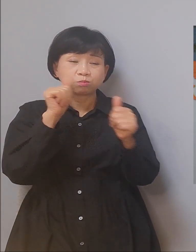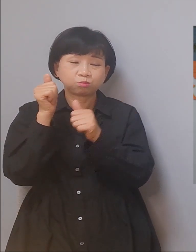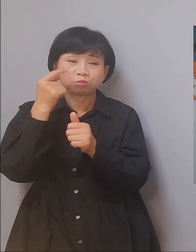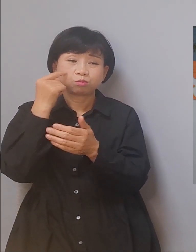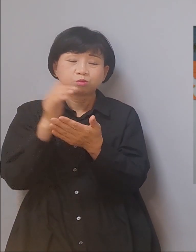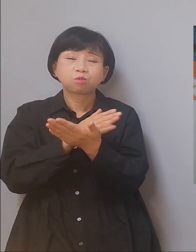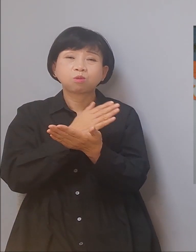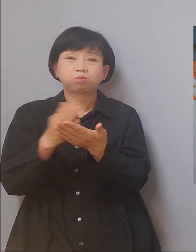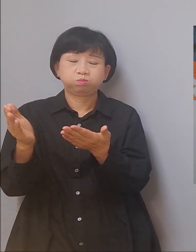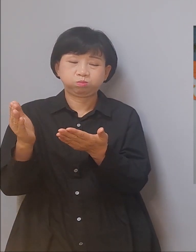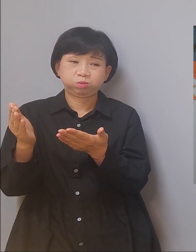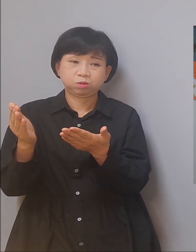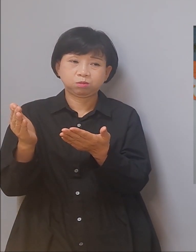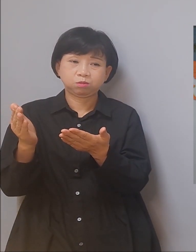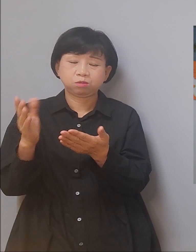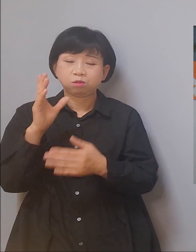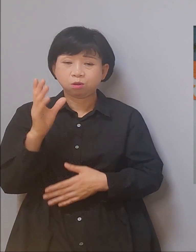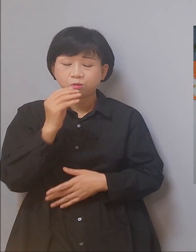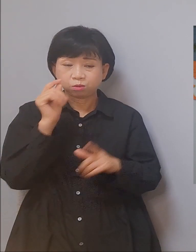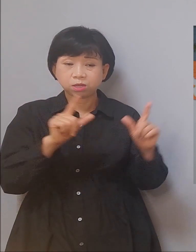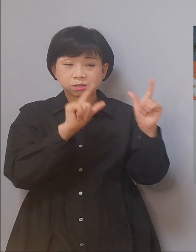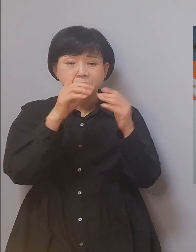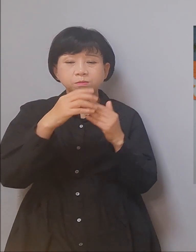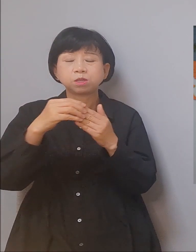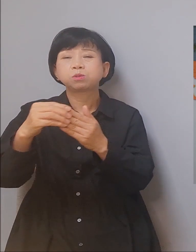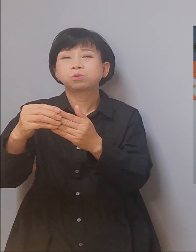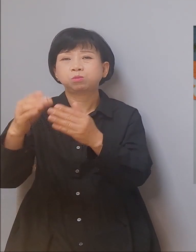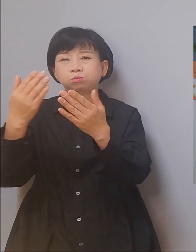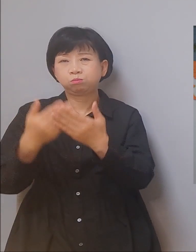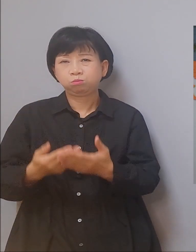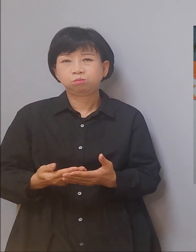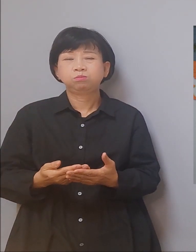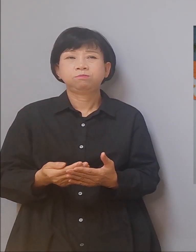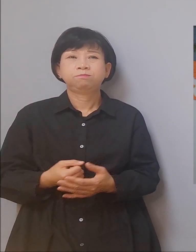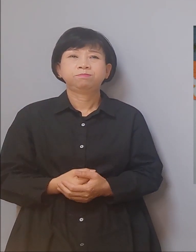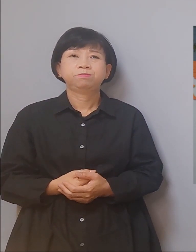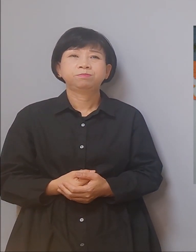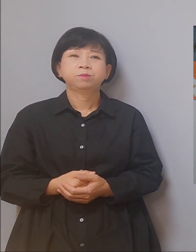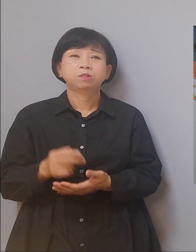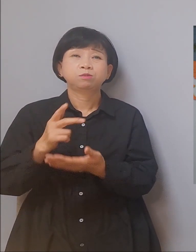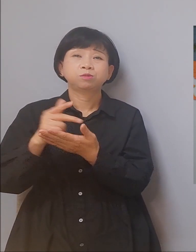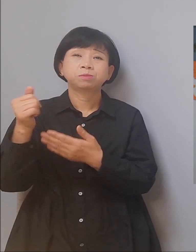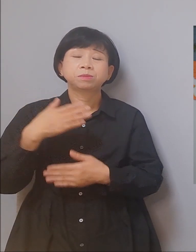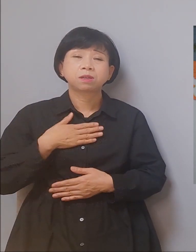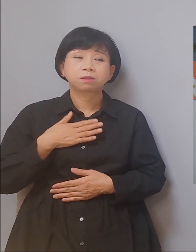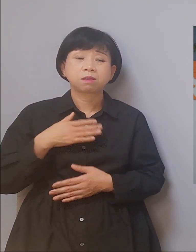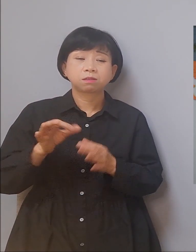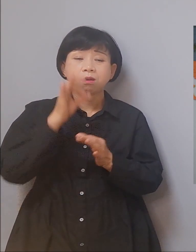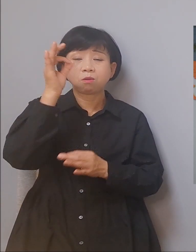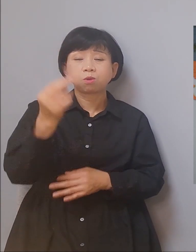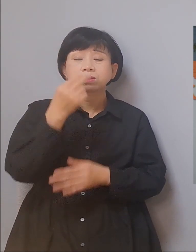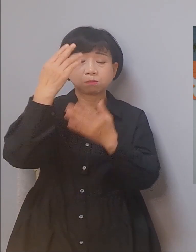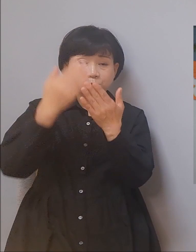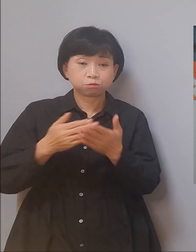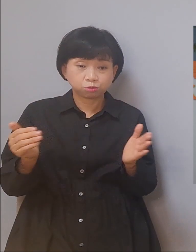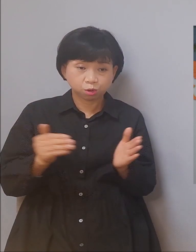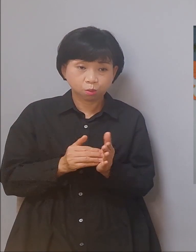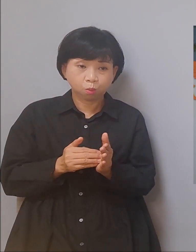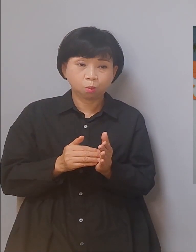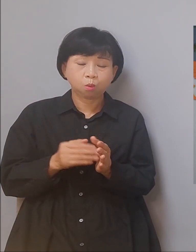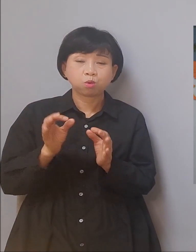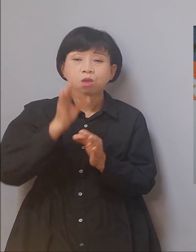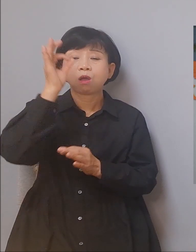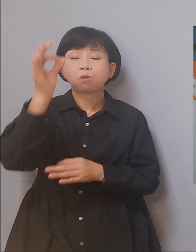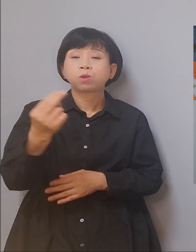구별된 거룩한 삶을 살 수 있도록 인도하고 계십니다. 주님은 나에게 영원한 생명을 주셨고요. 그 영원한